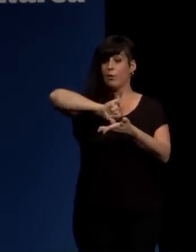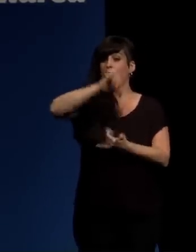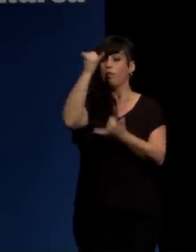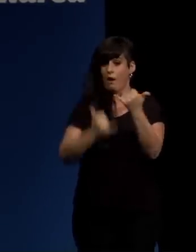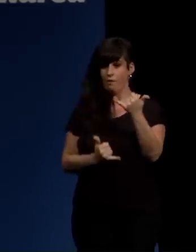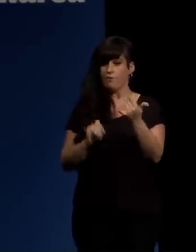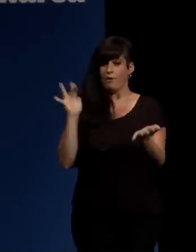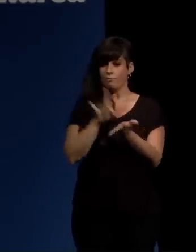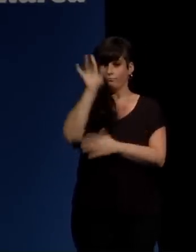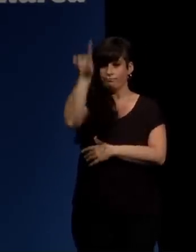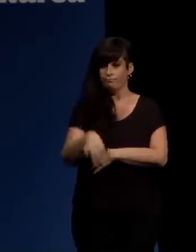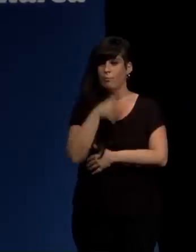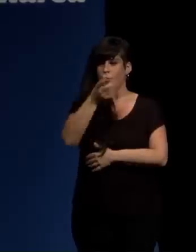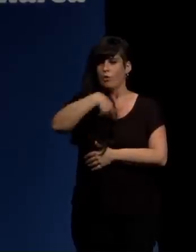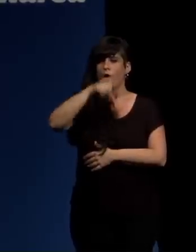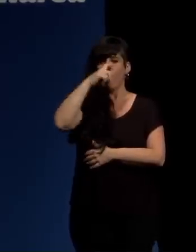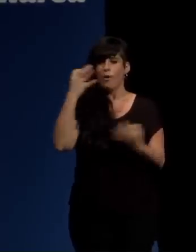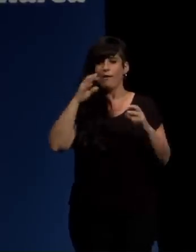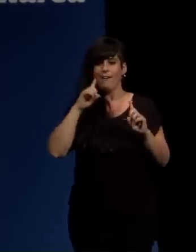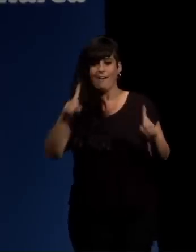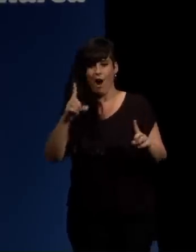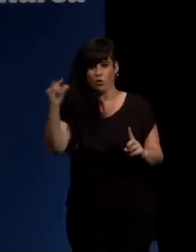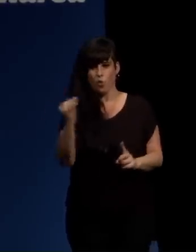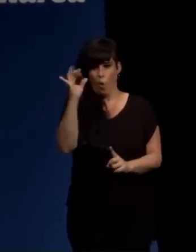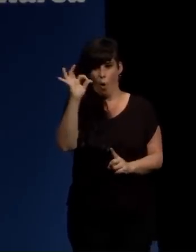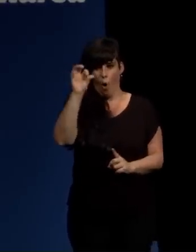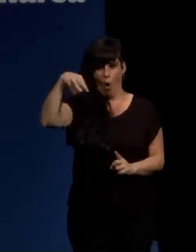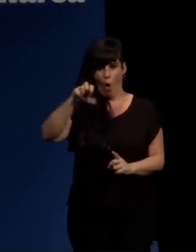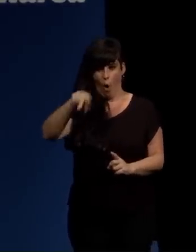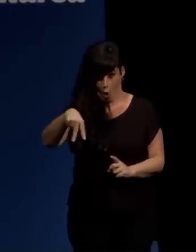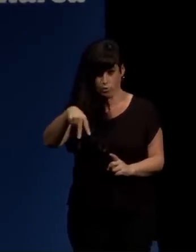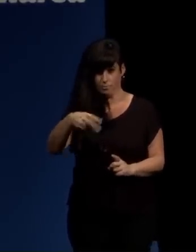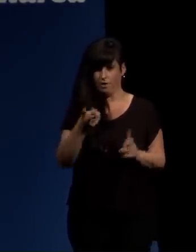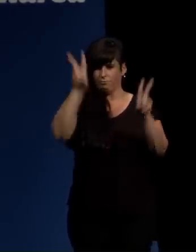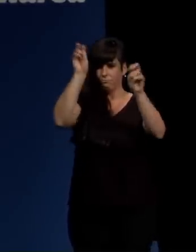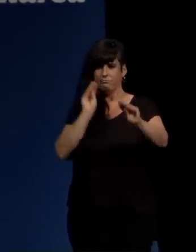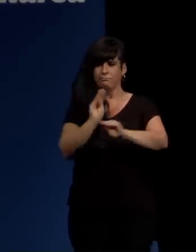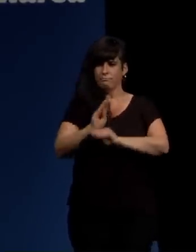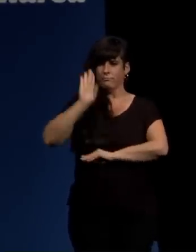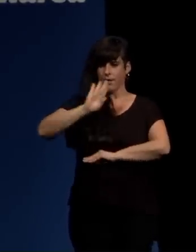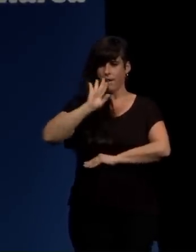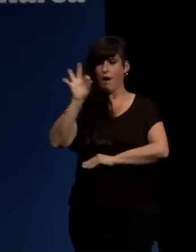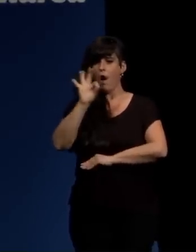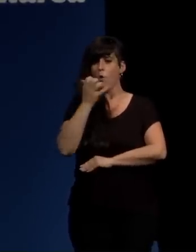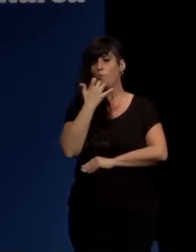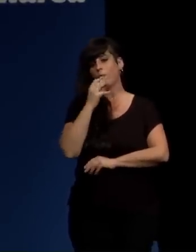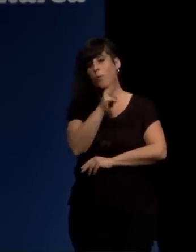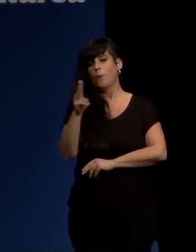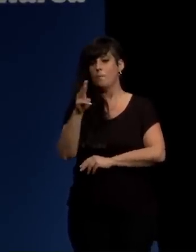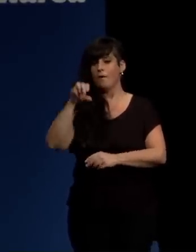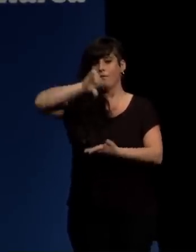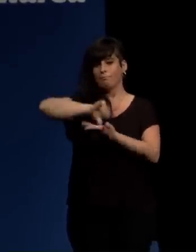lugar, e todos recordamos, o caso Hosman, onde financiación ilegal por chamadas dende a sede do Partido